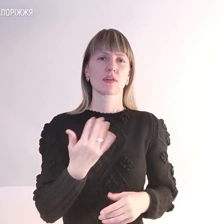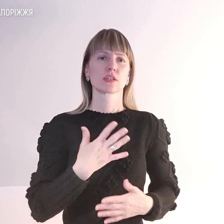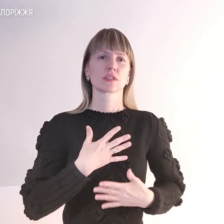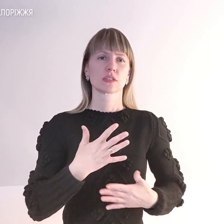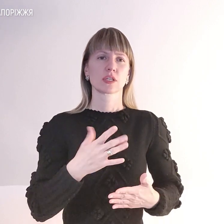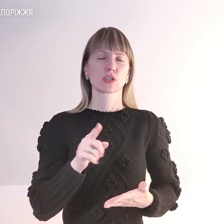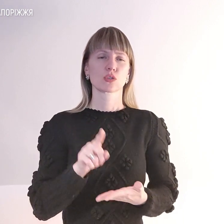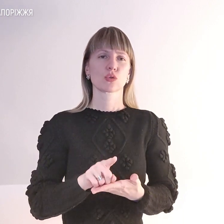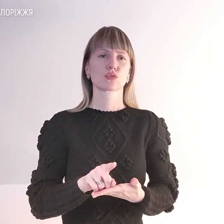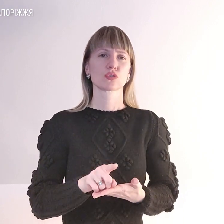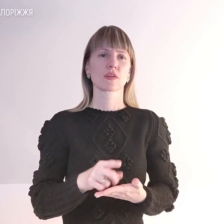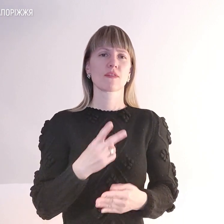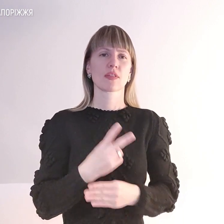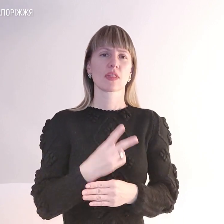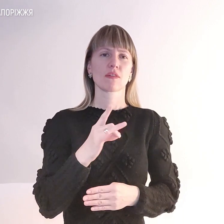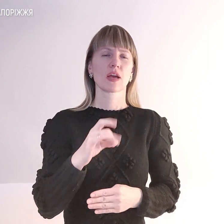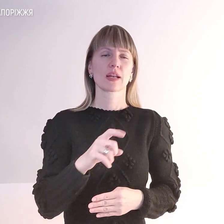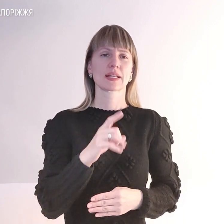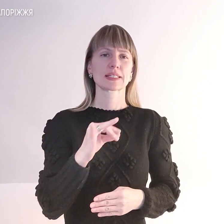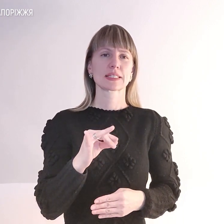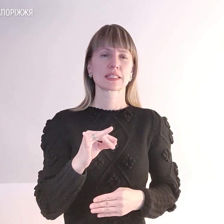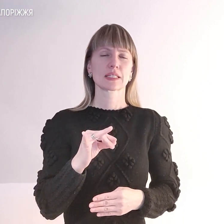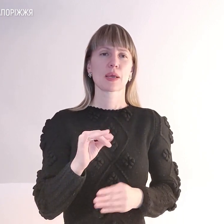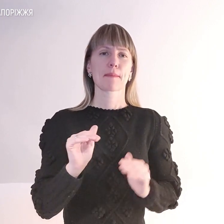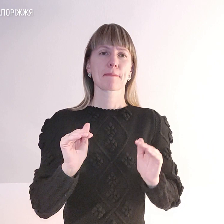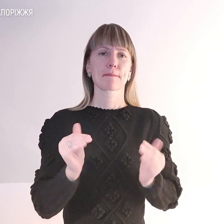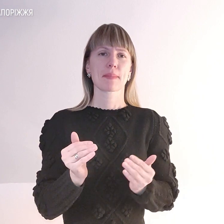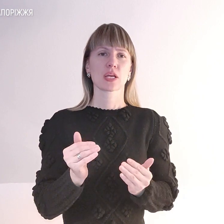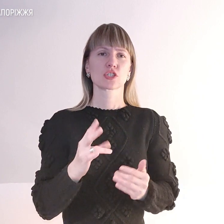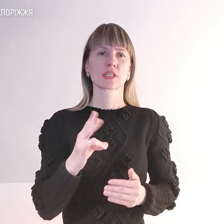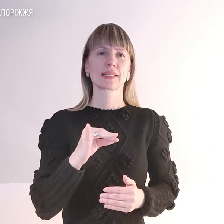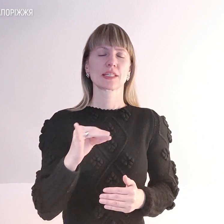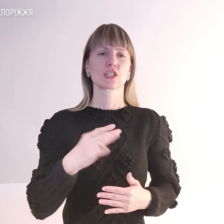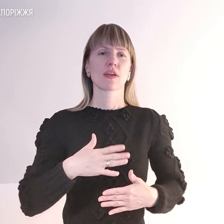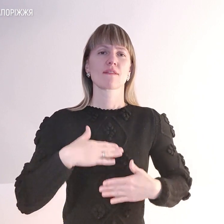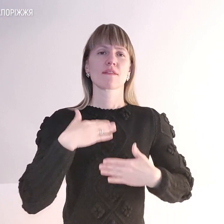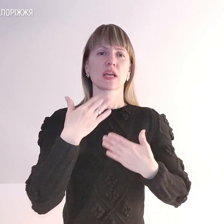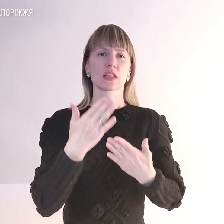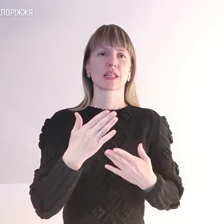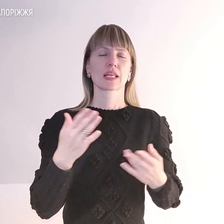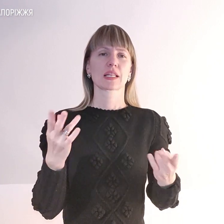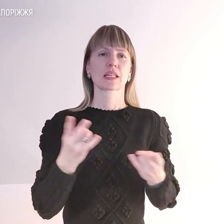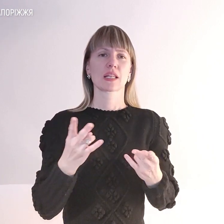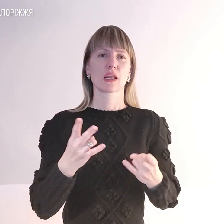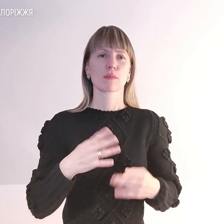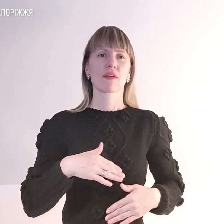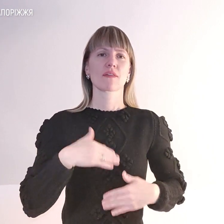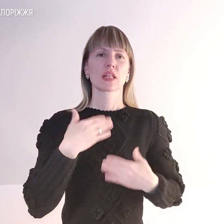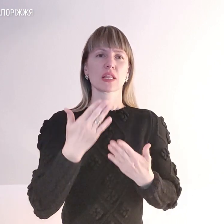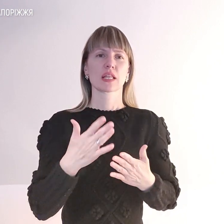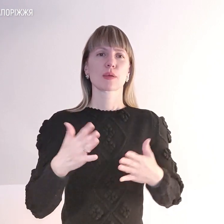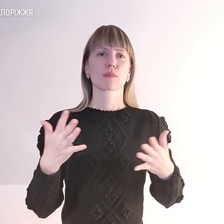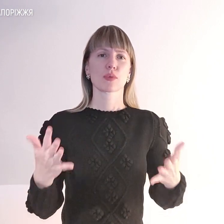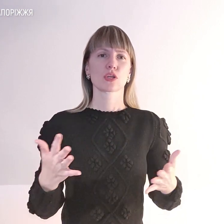бути в два рази там менше, ніж видих. Тобто треба видихати більше, більш довго.